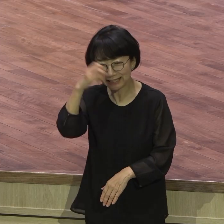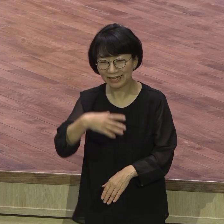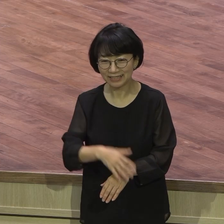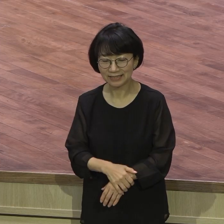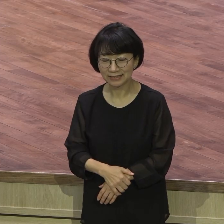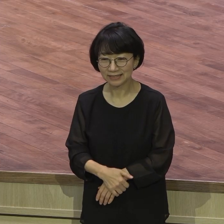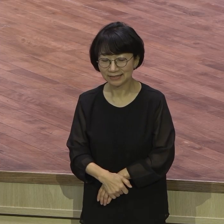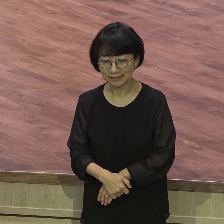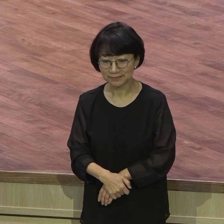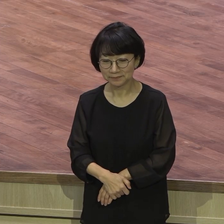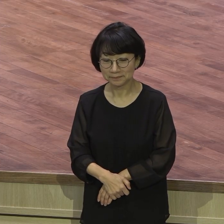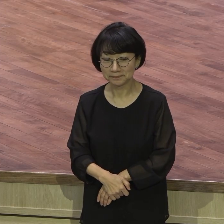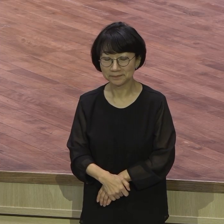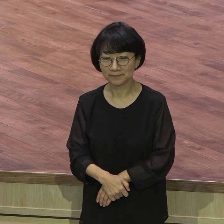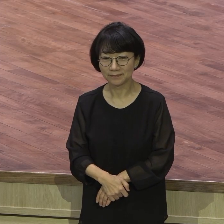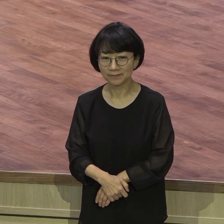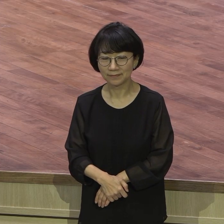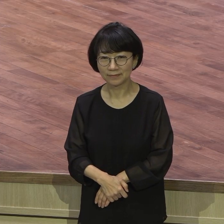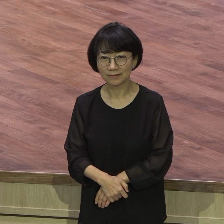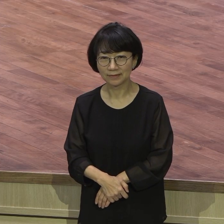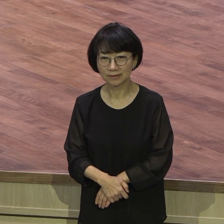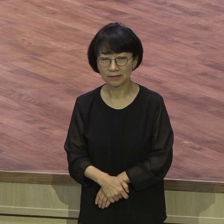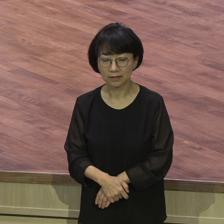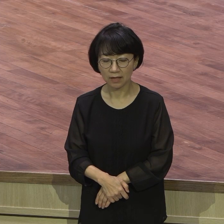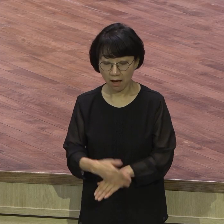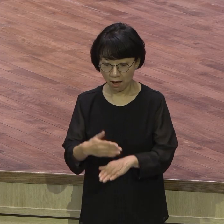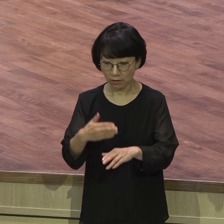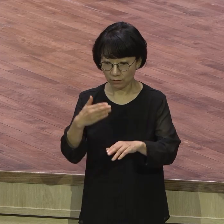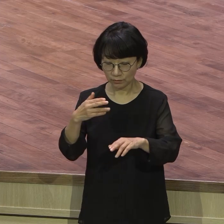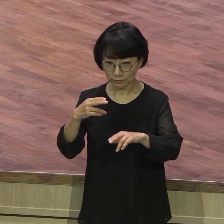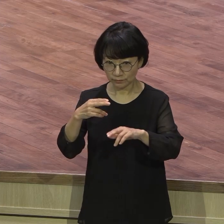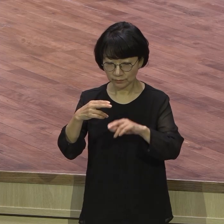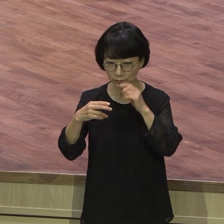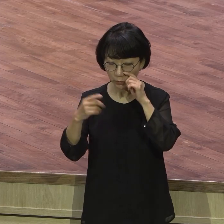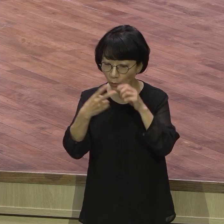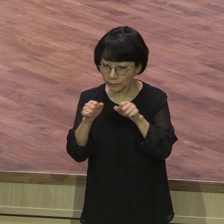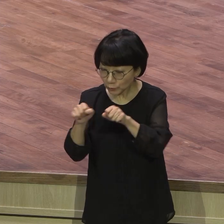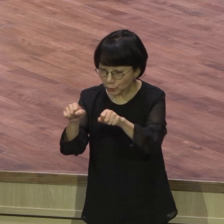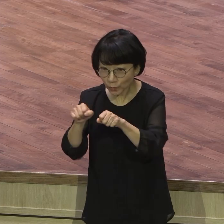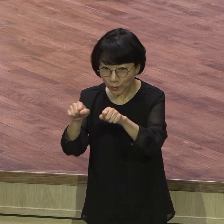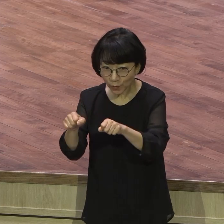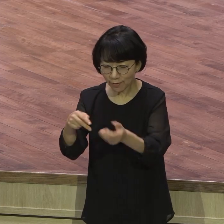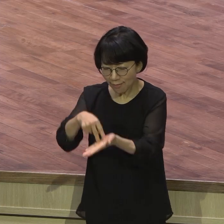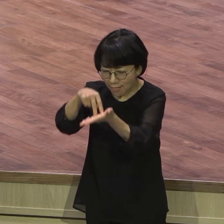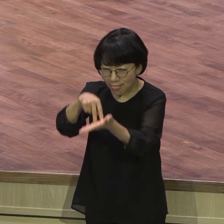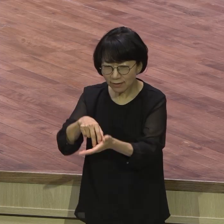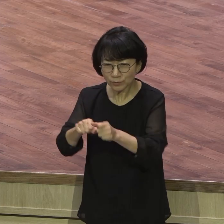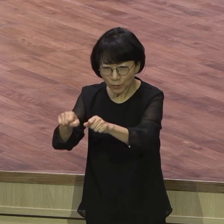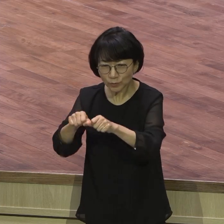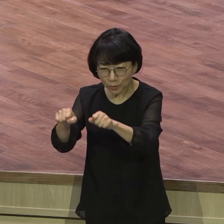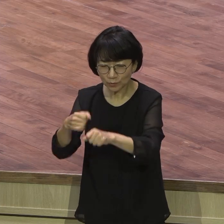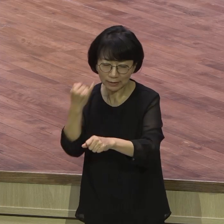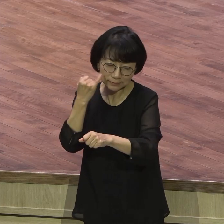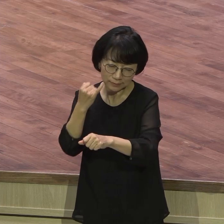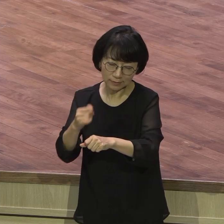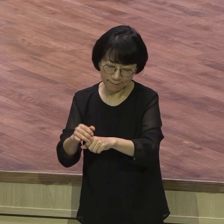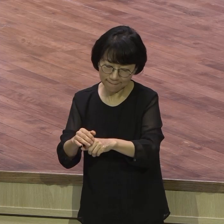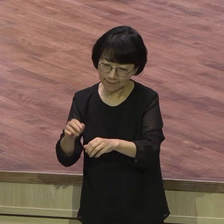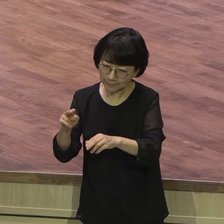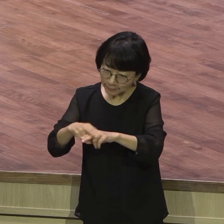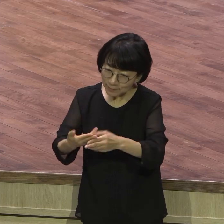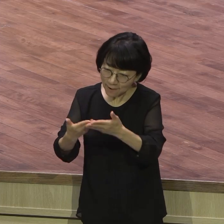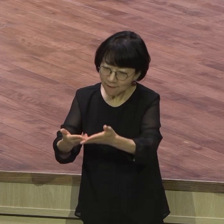마음에 얼마나 감동받으세요 청소하는 데 아르바이트 에르바이트 청소하는 데 아주 아이고